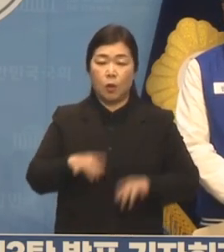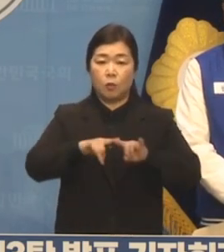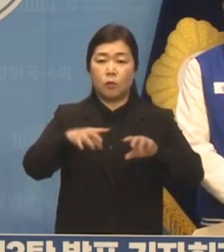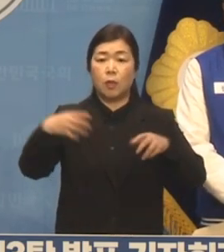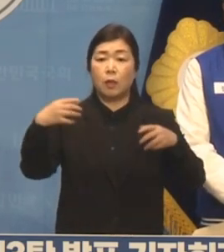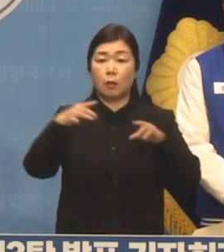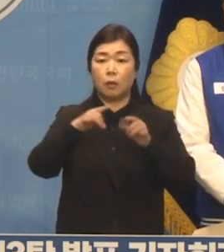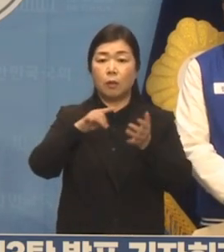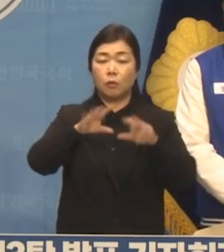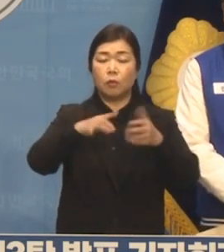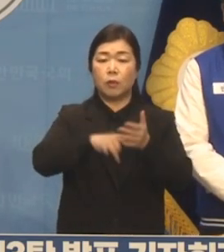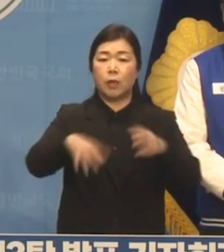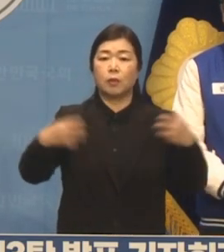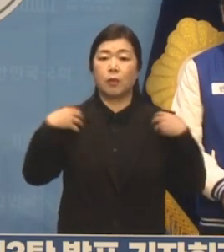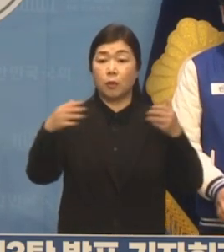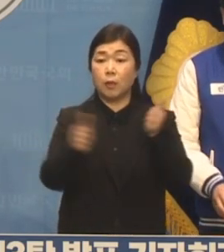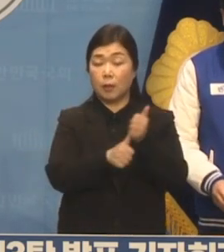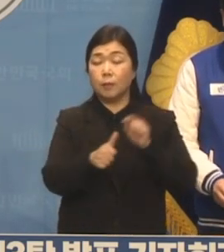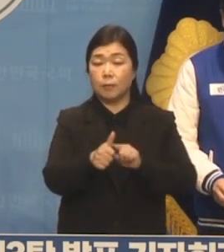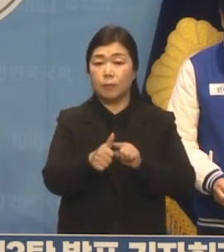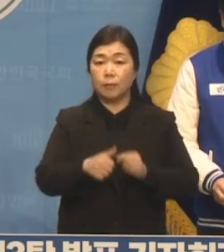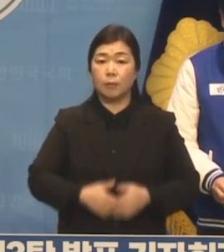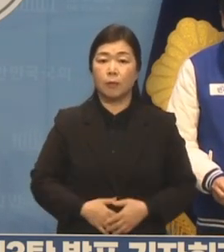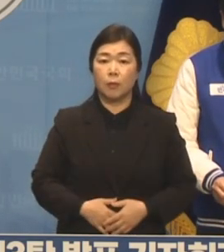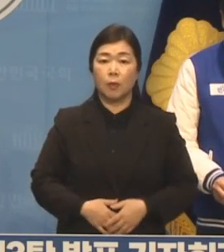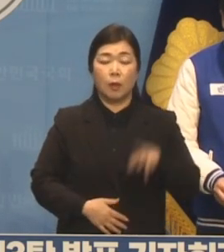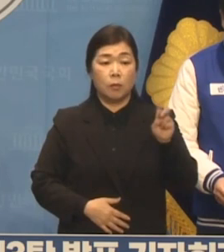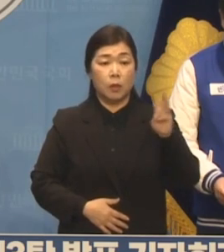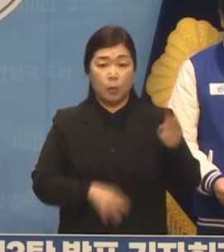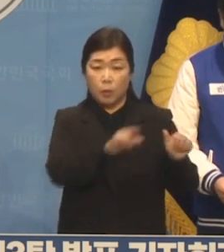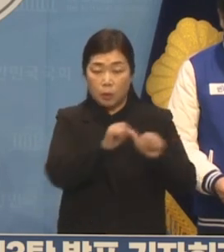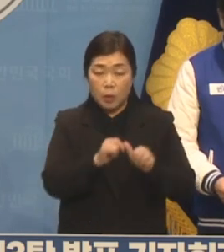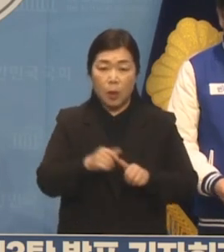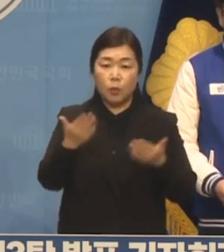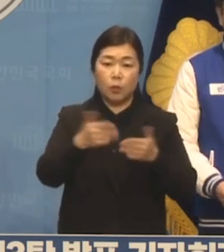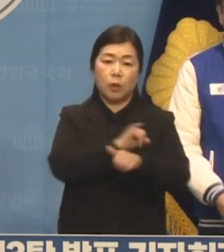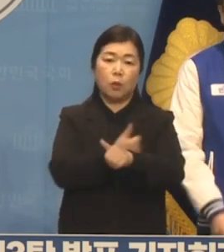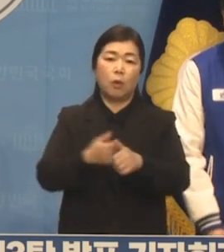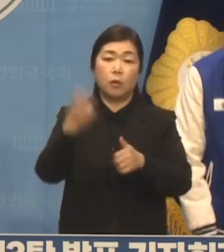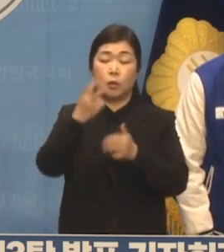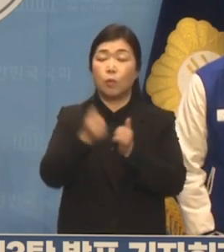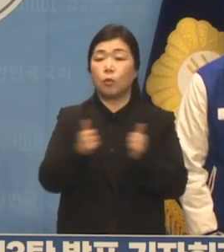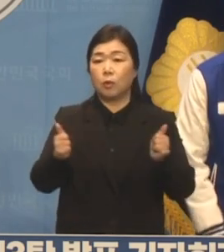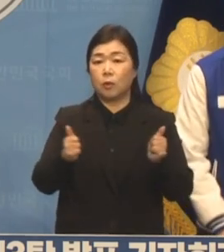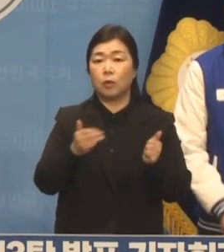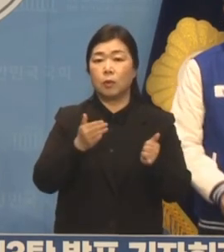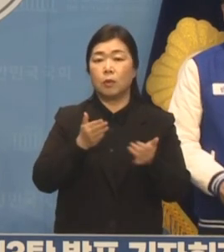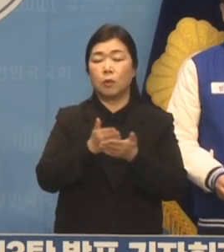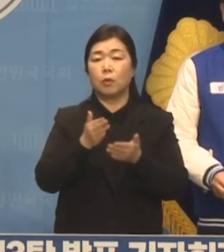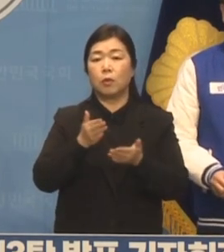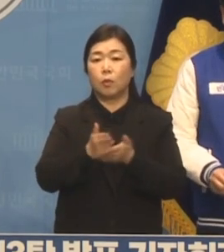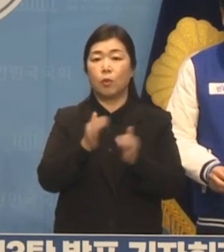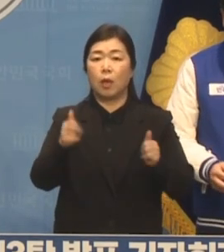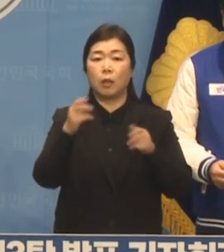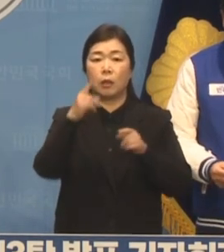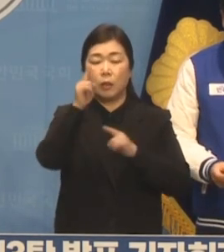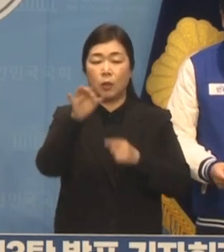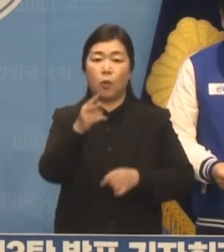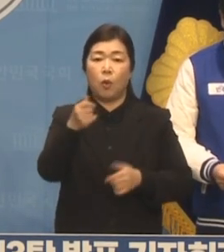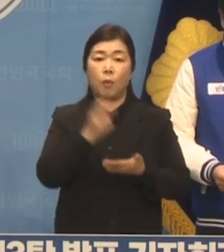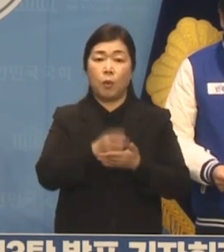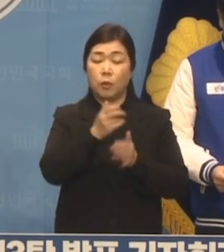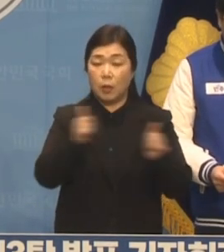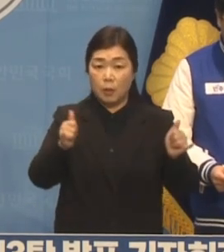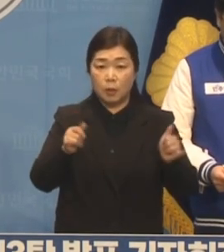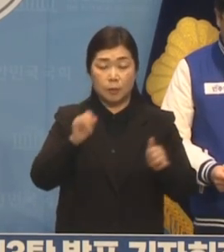차장님 오셨습니다. 영입인재 23호 노동인권 전문가 이용우 변호사님 오셨습니다. 영입인재 27호